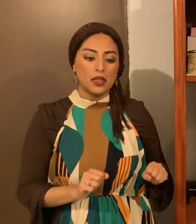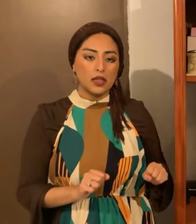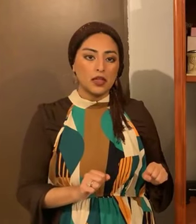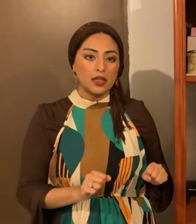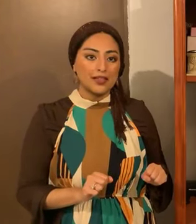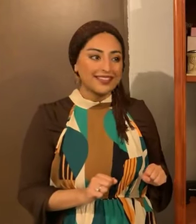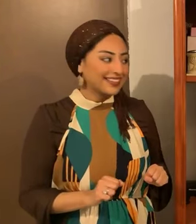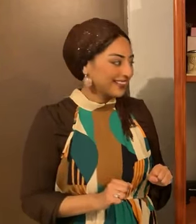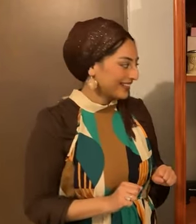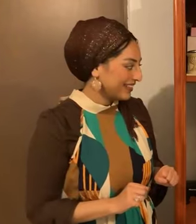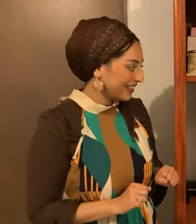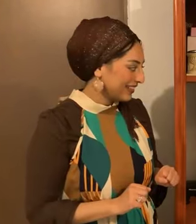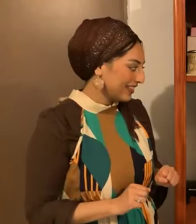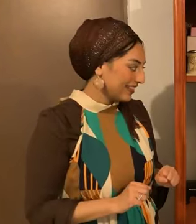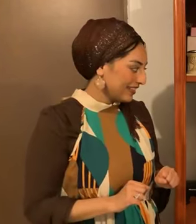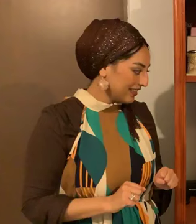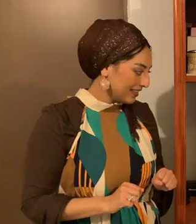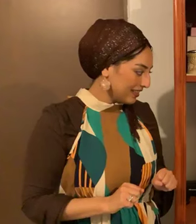Ese no fue un piano.